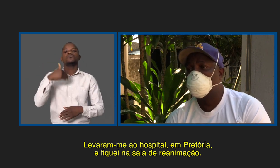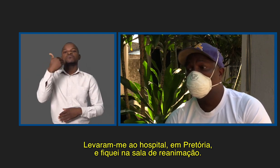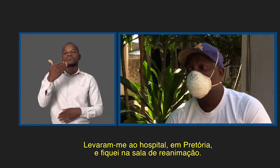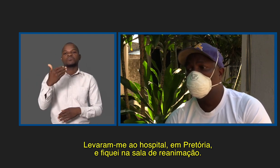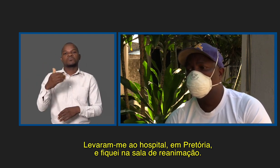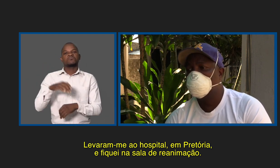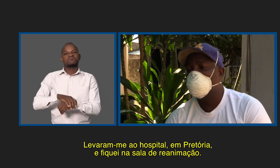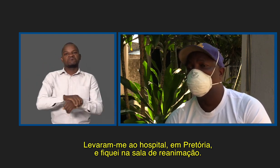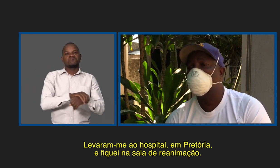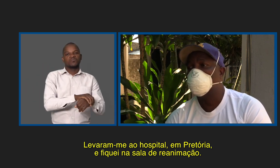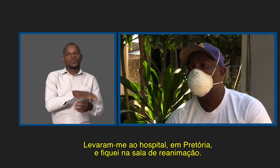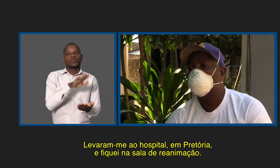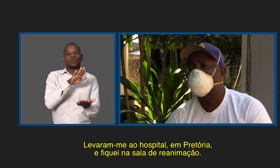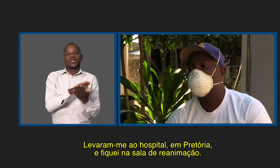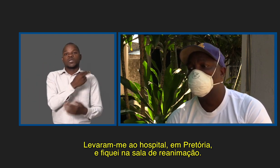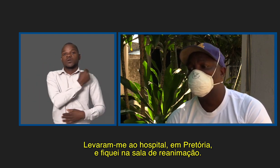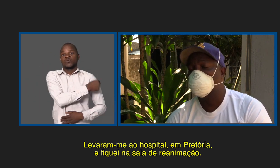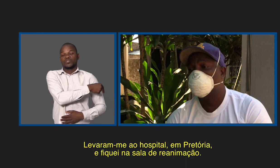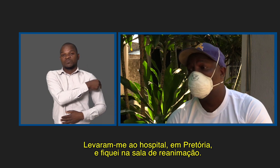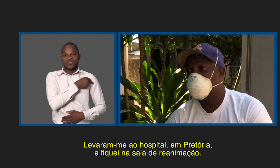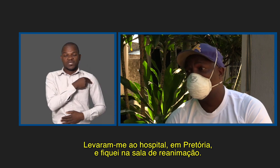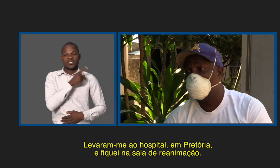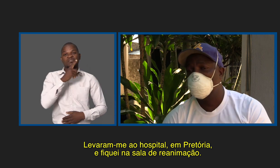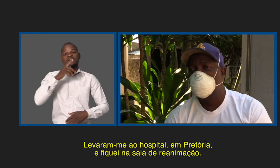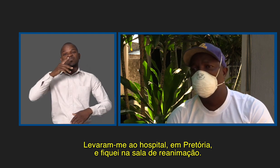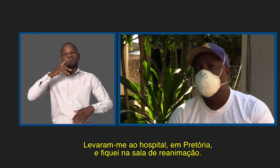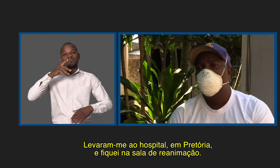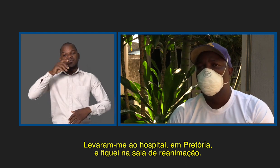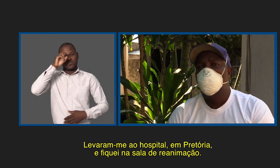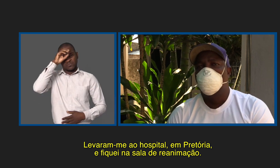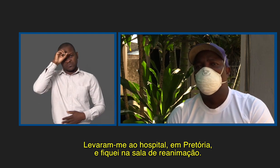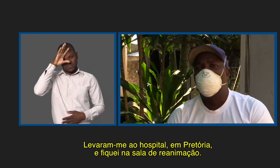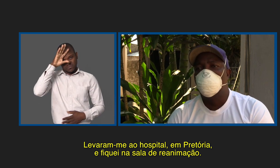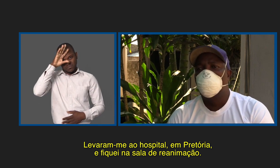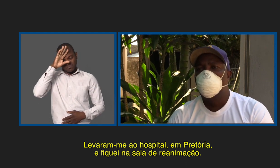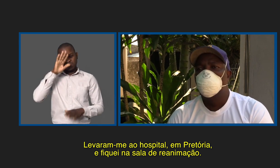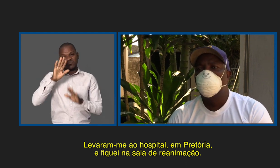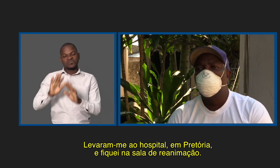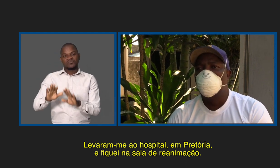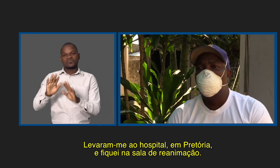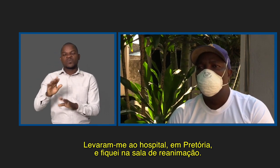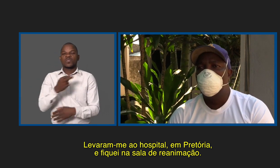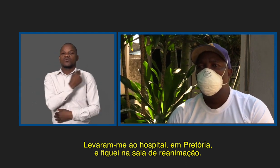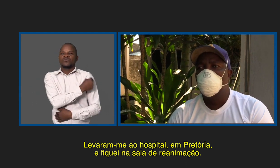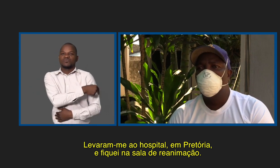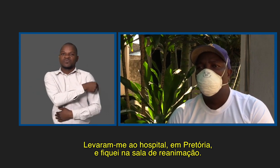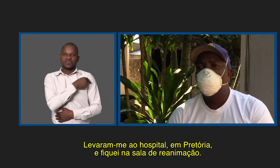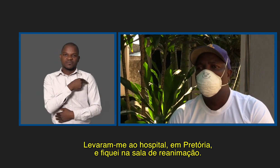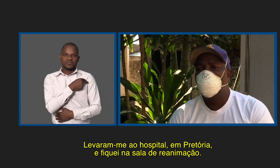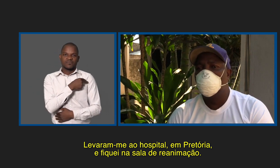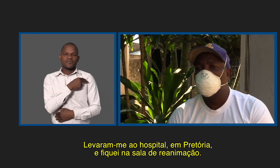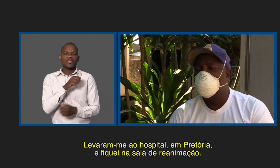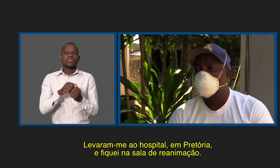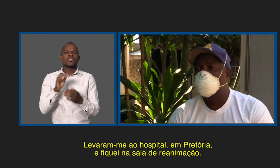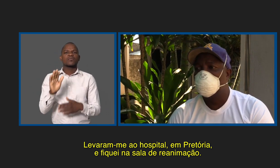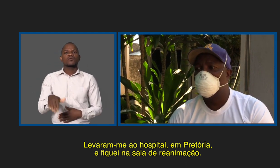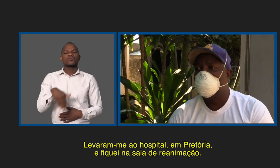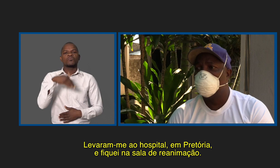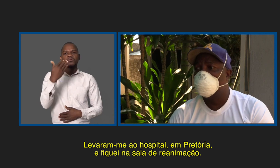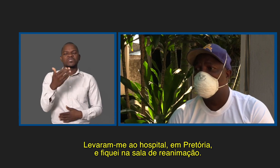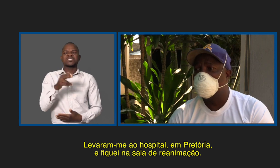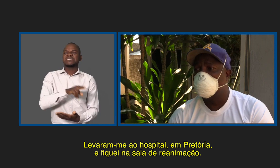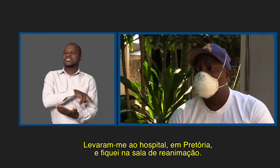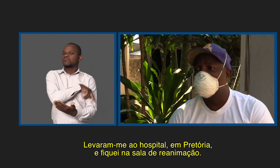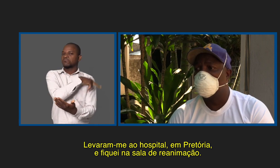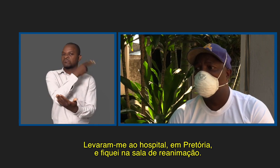pretório, acadêmico hospital. Situa-se em pretório. então, ali fui até a sala